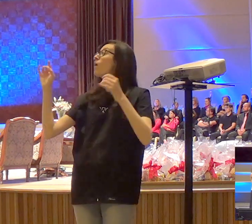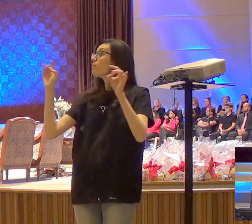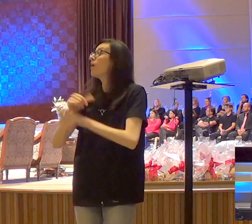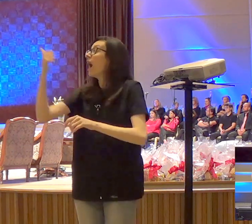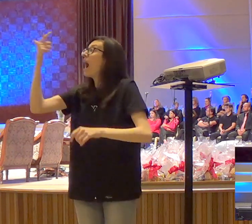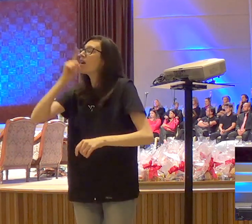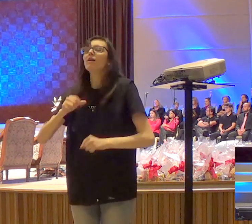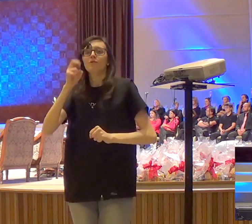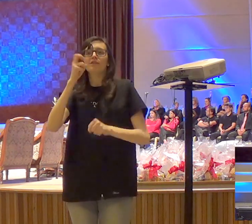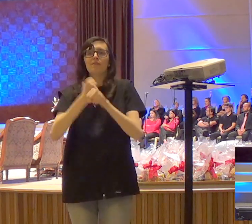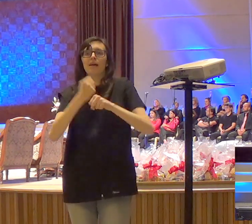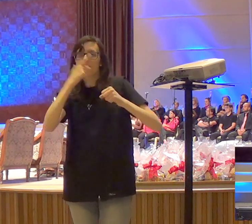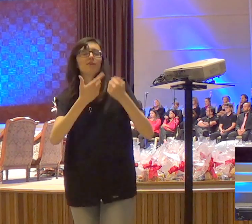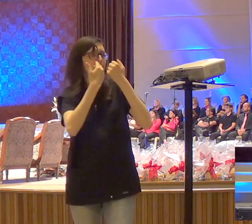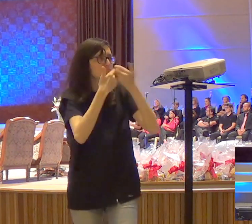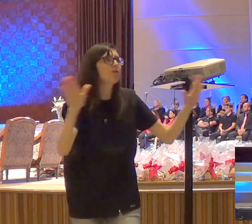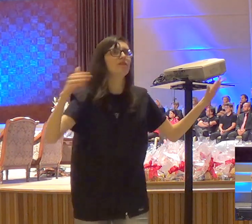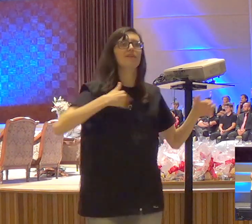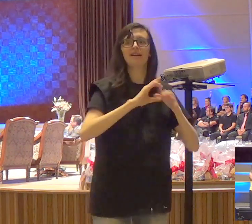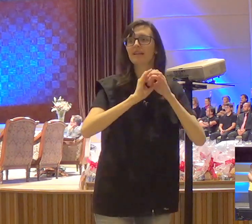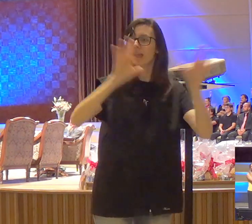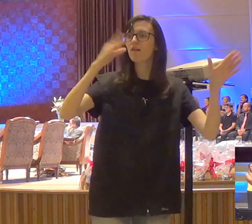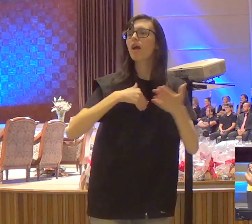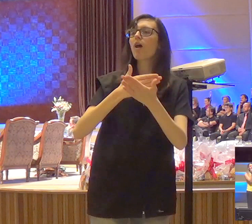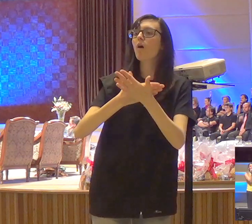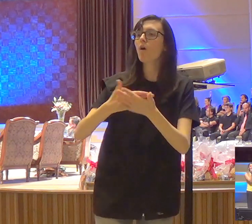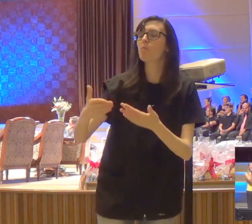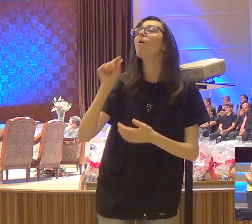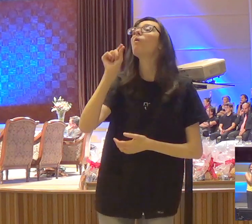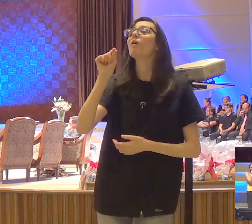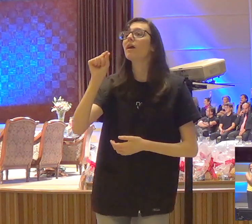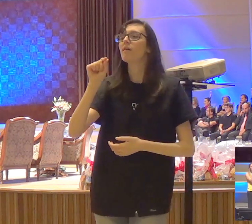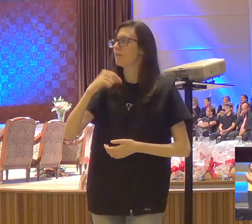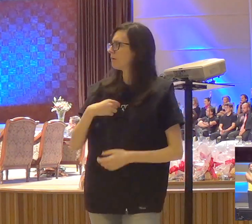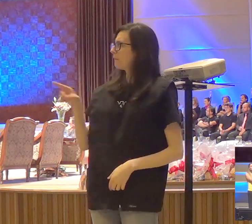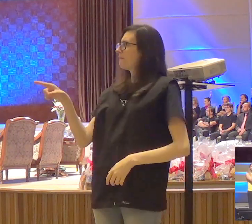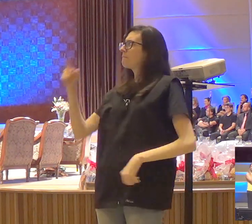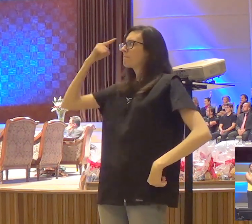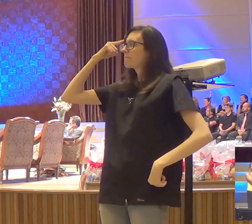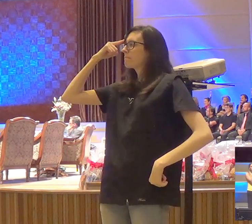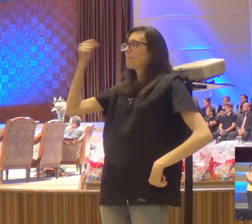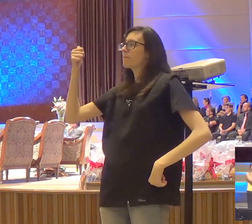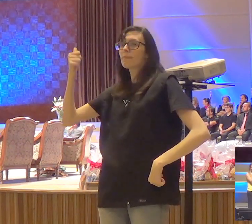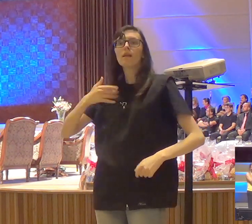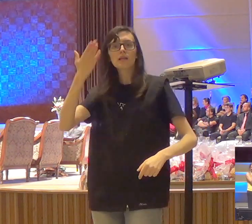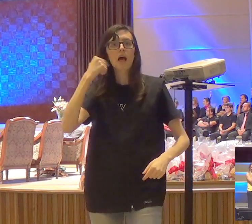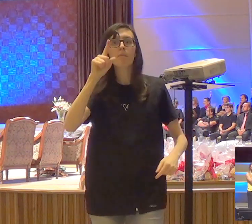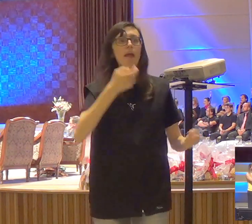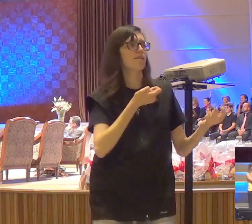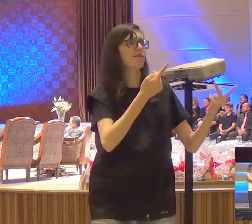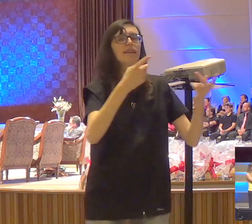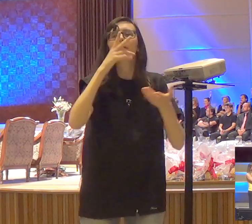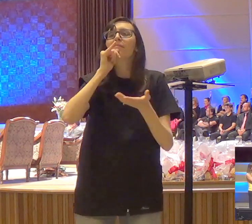legal prison-style fitness boot camp. Ele começou o seu negócio legal de perda de peso para os